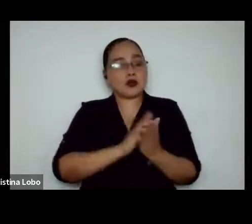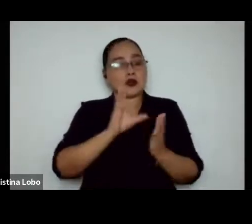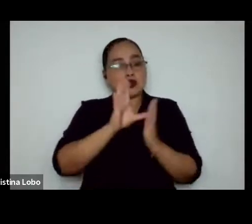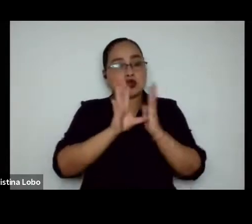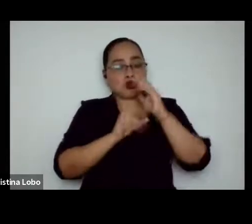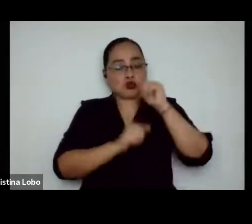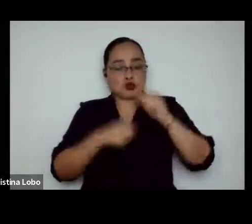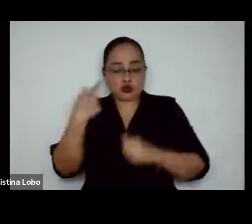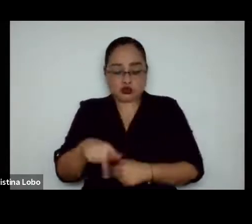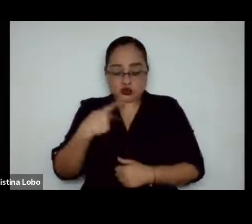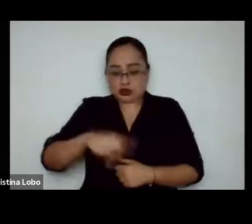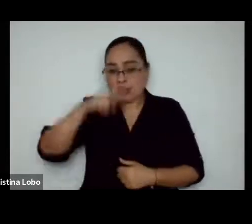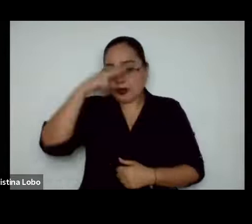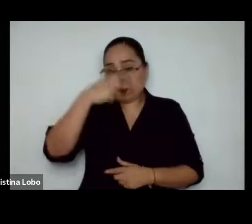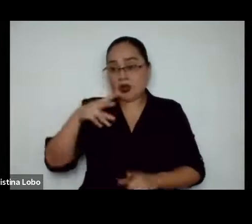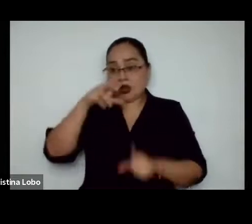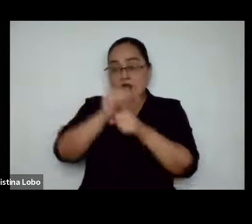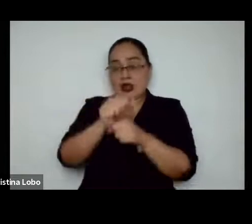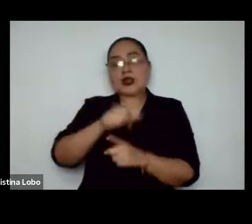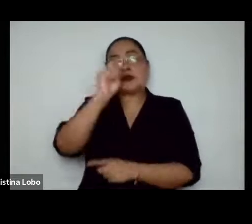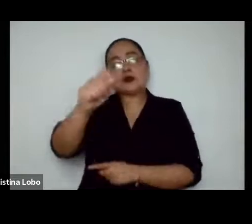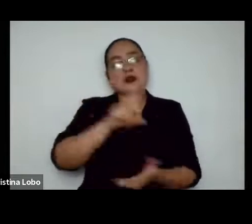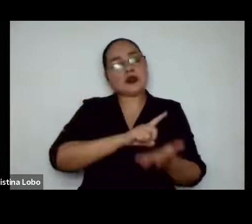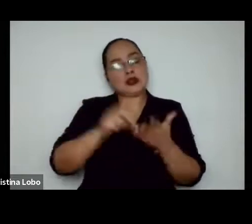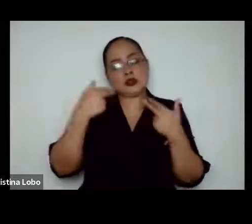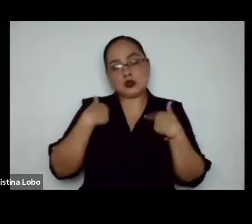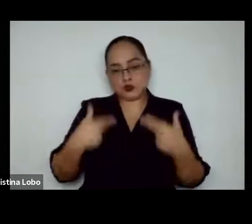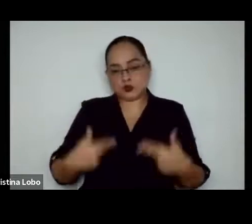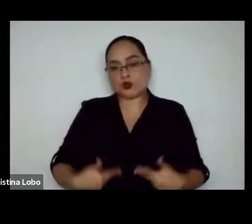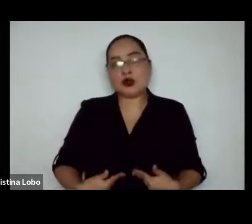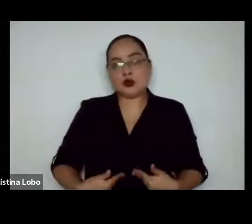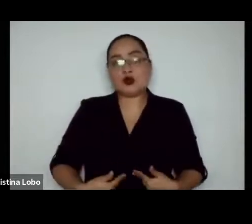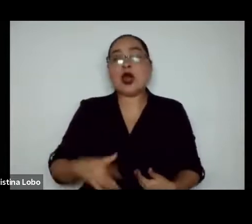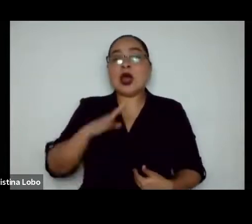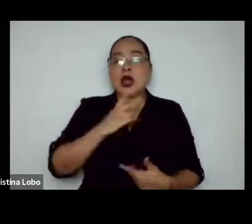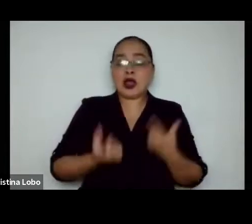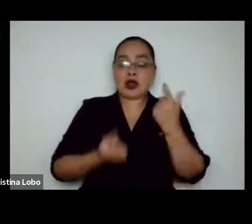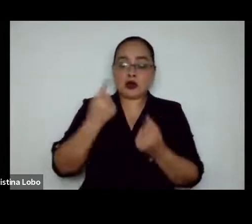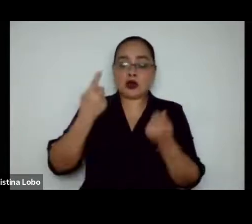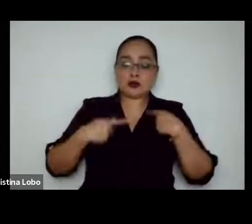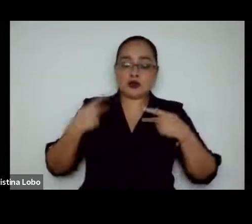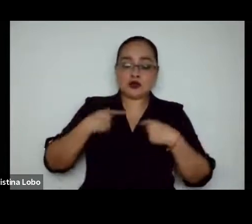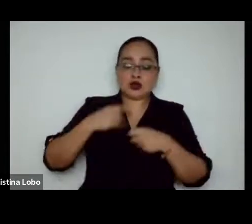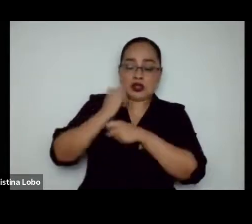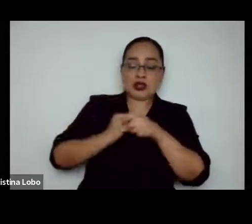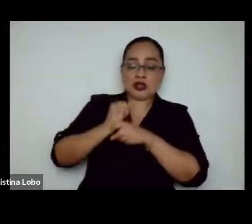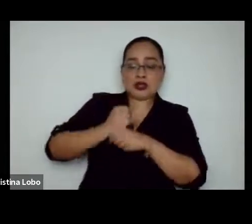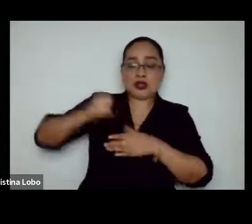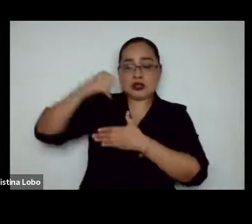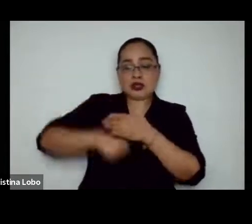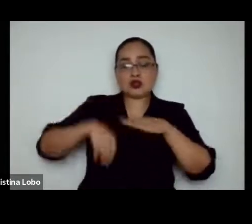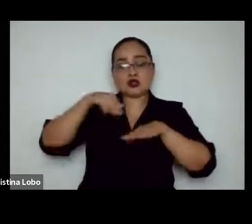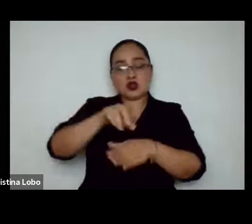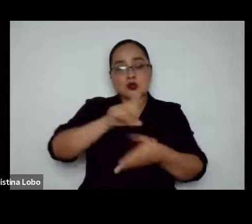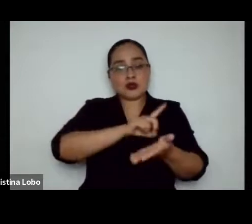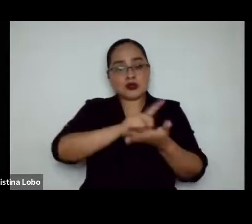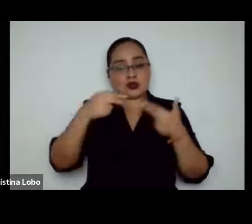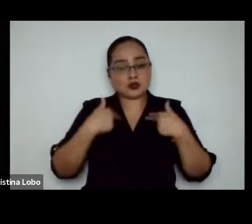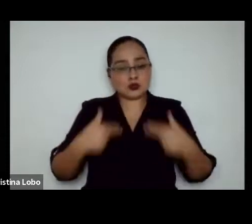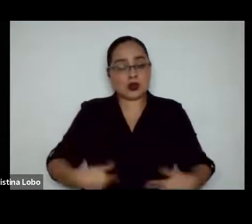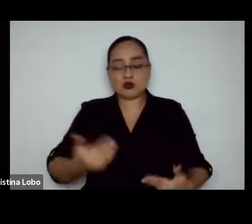derechos humanos, pero ustedes podrán encontrar en algunos teóricos de los derechos humanos o de los derechos fundamentales esta